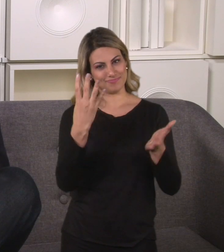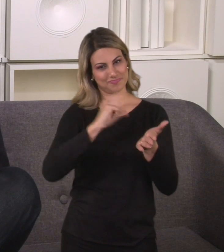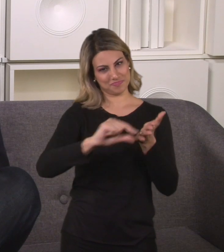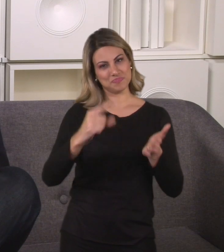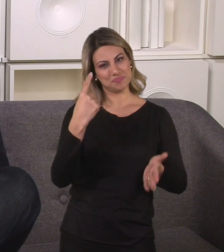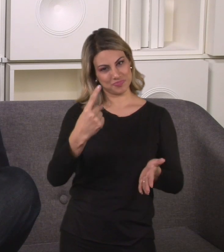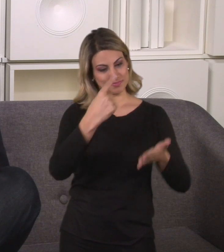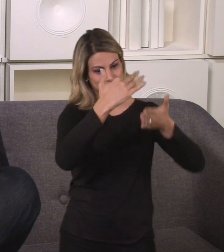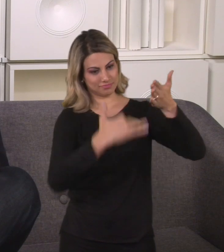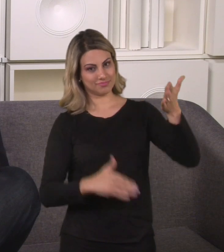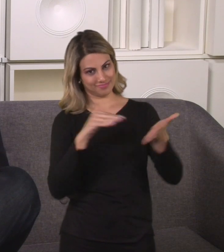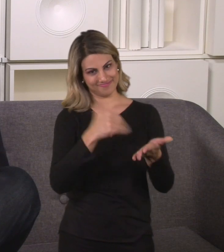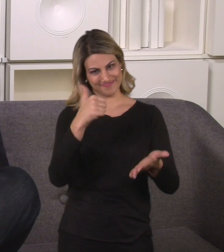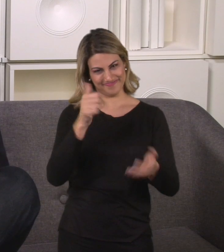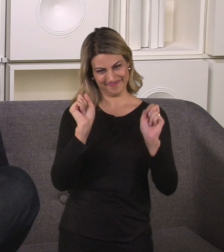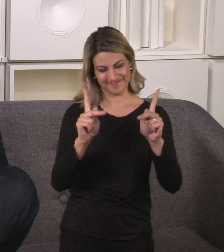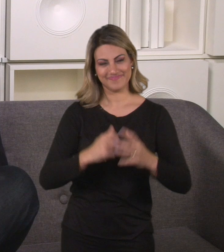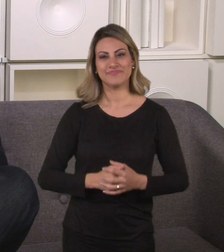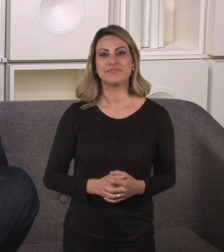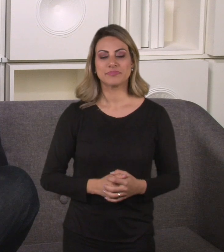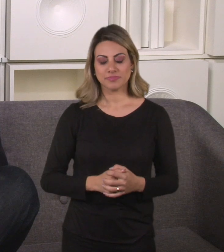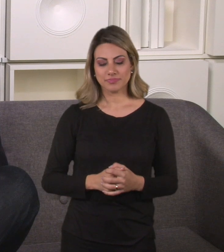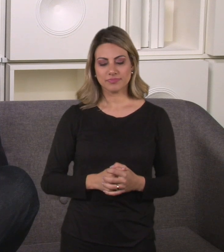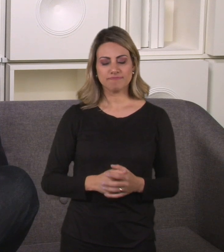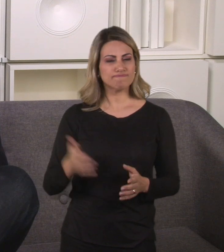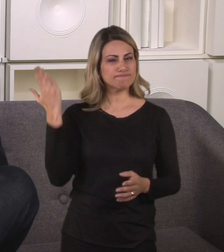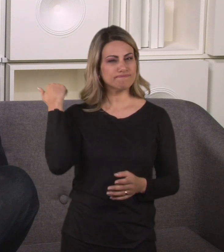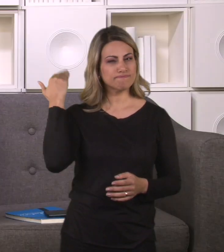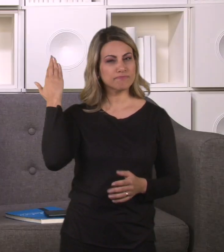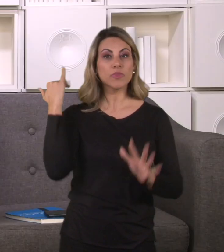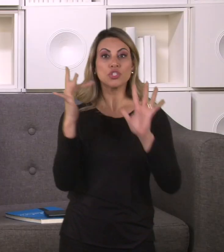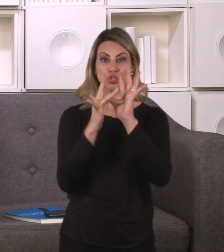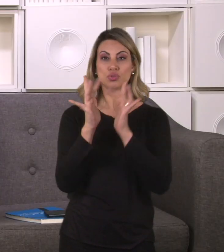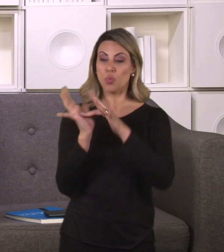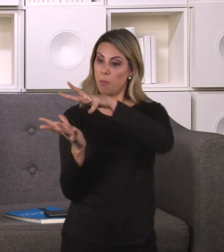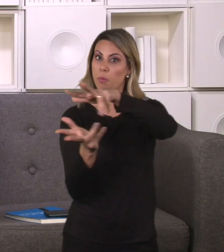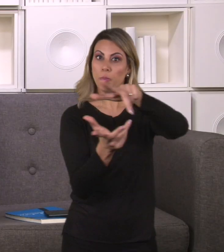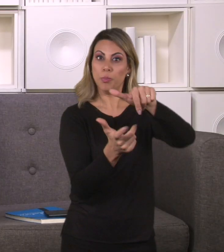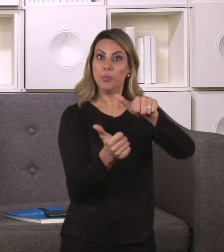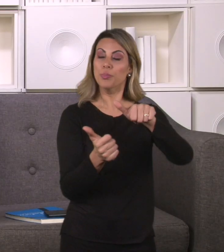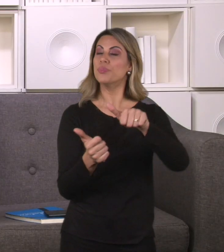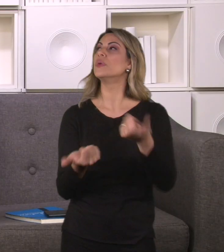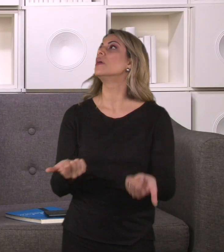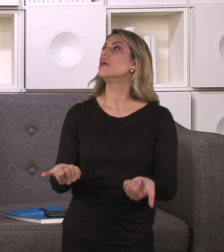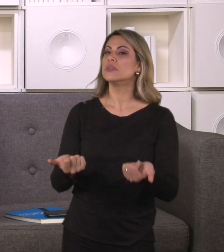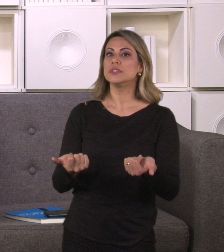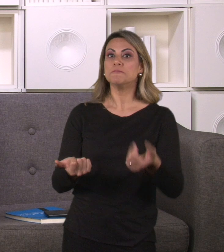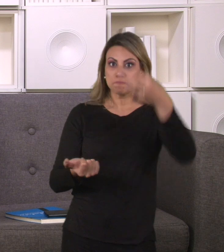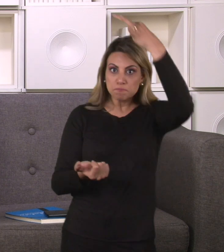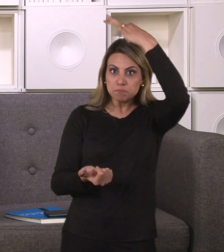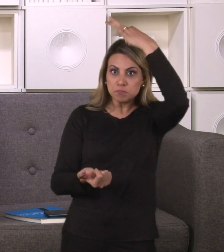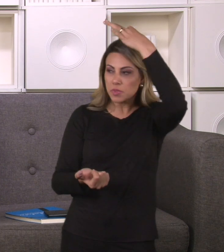Espírito ao deserto para ser tentado pelo diabo. Lembre-se que Adão